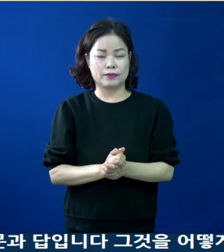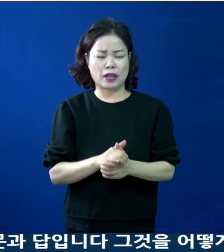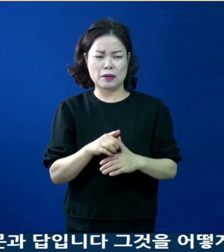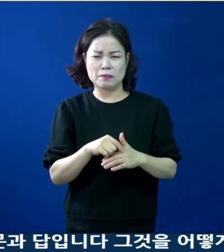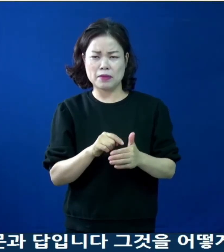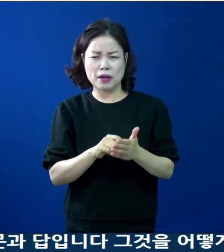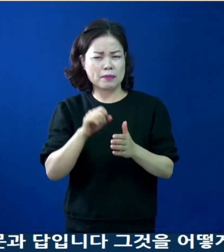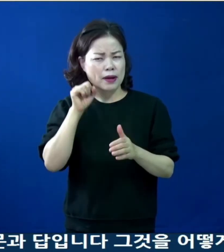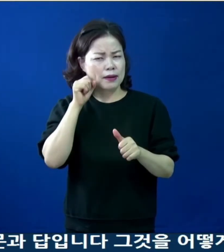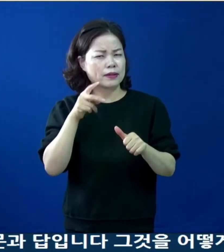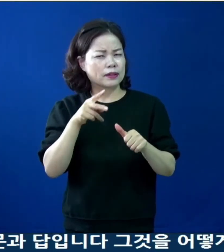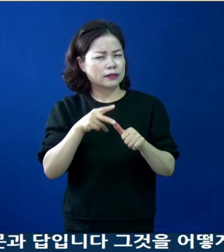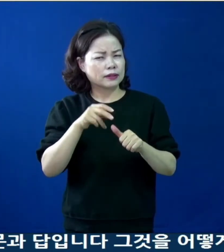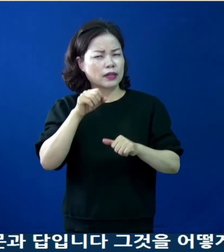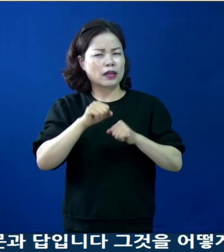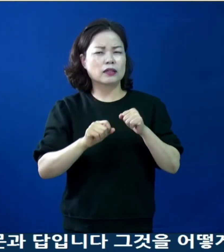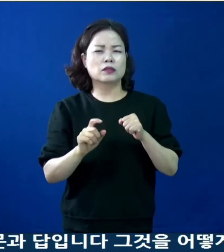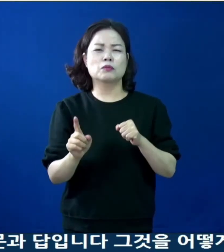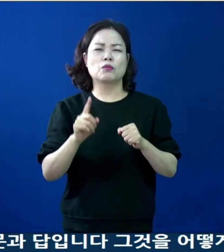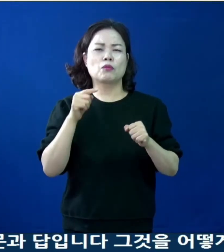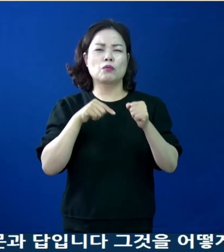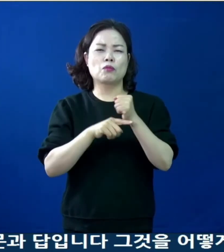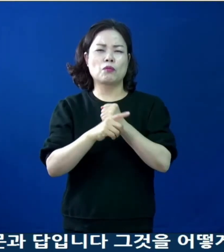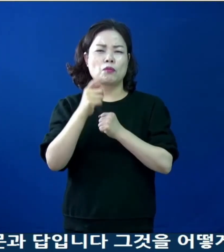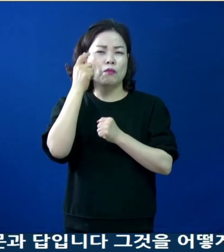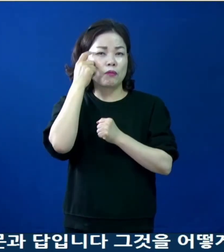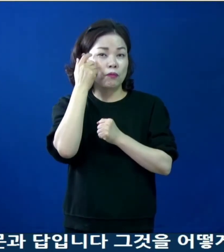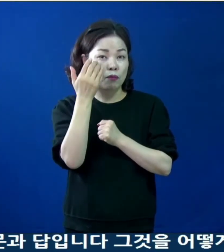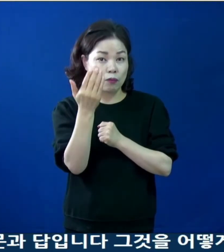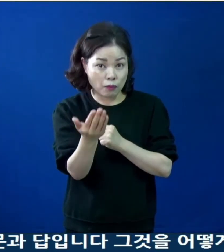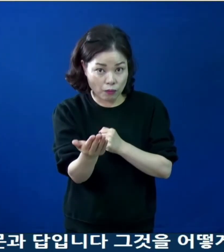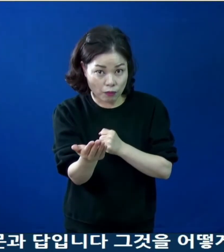마음의 할례를 행한다는 것이 무슨 뜻일까요?